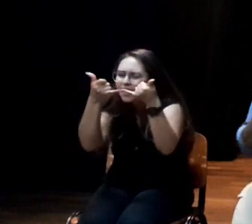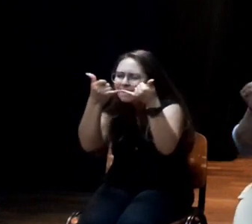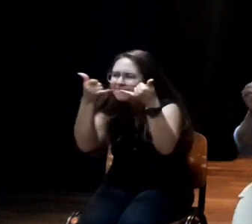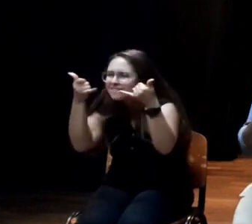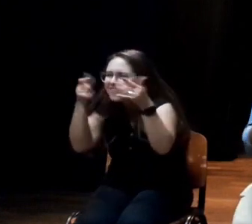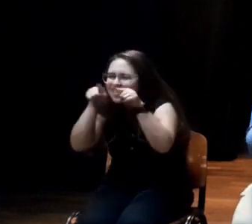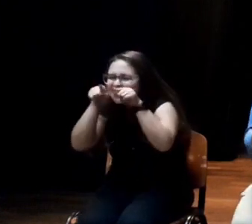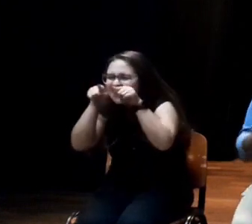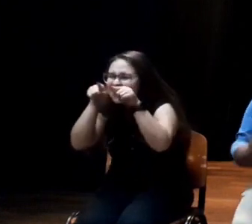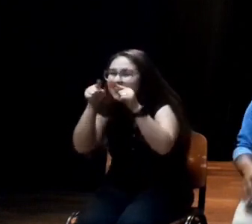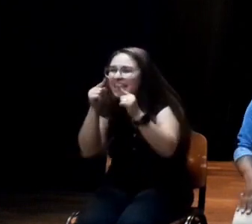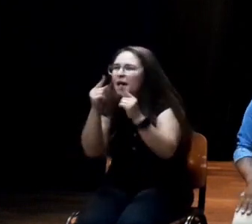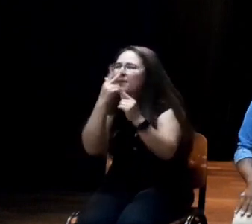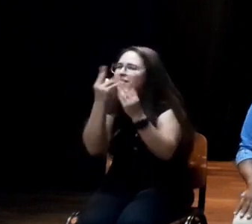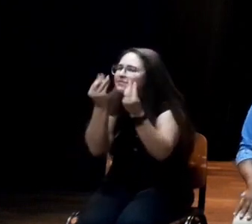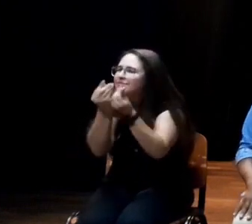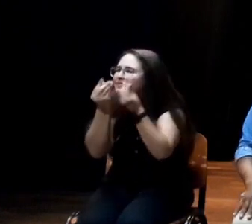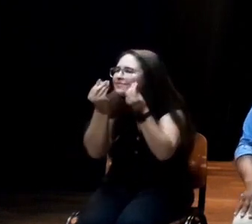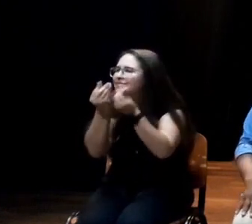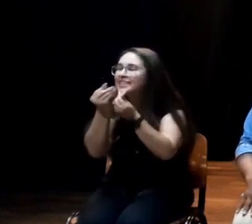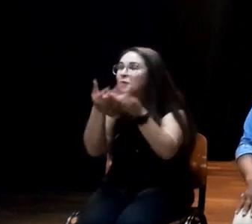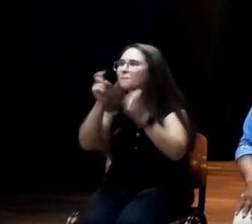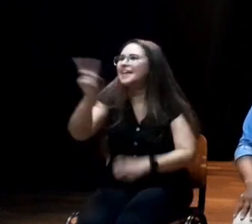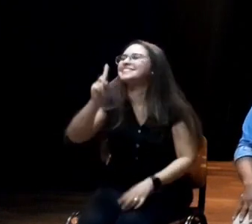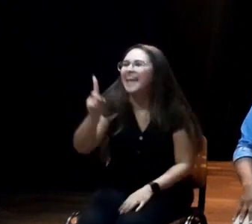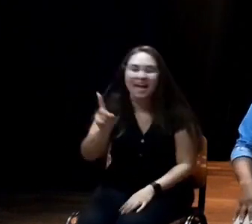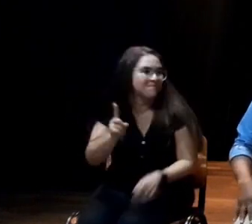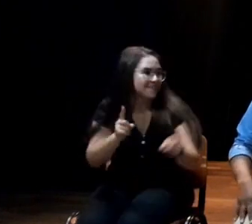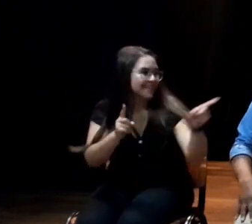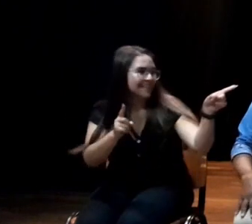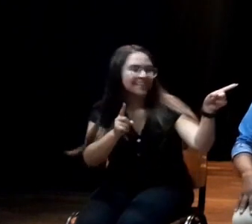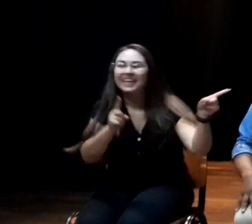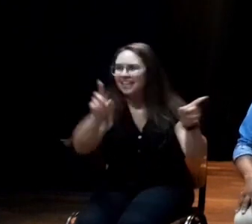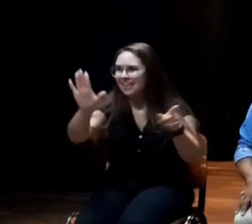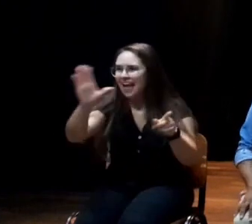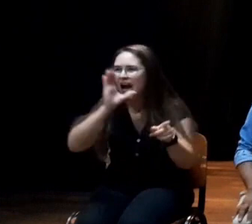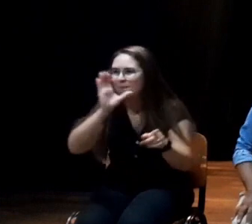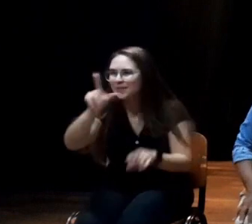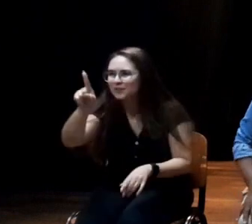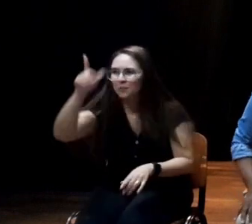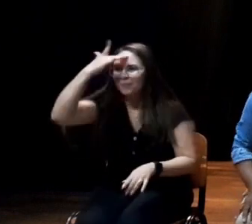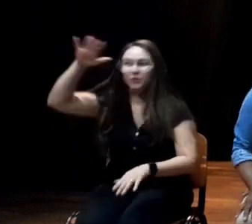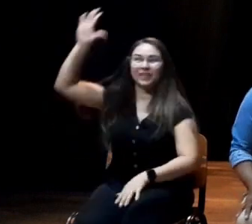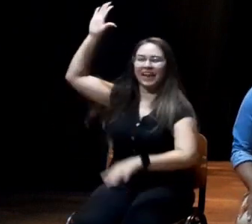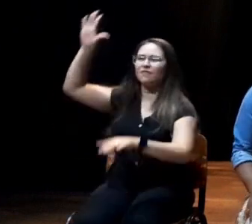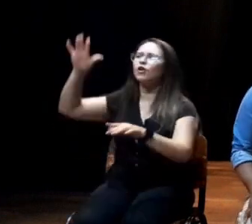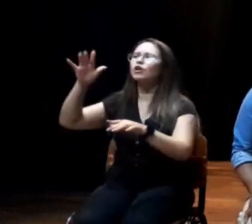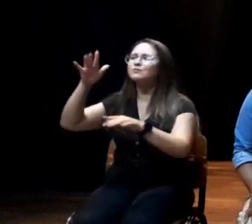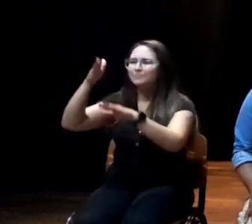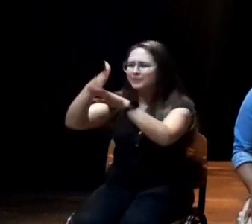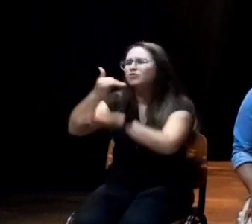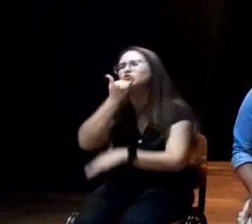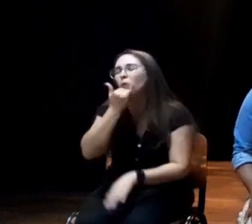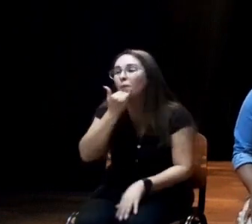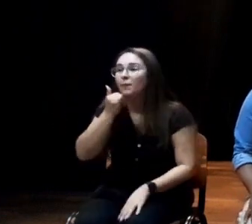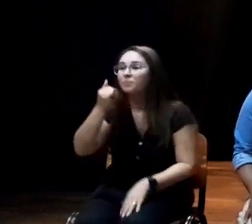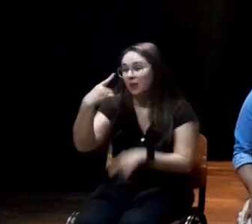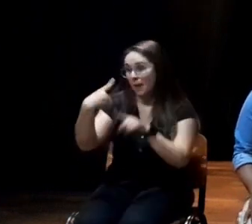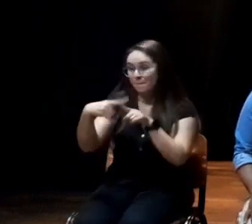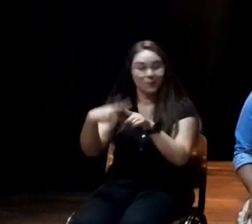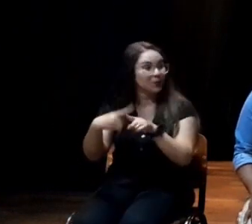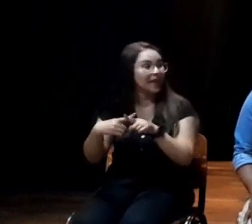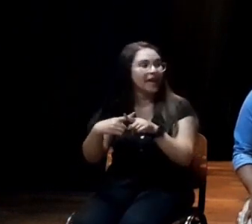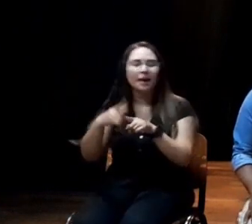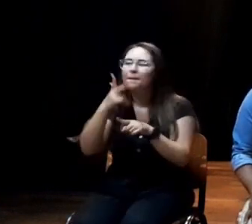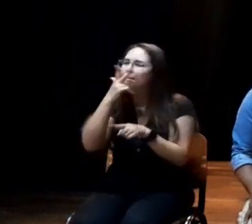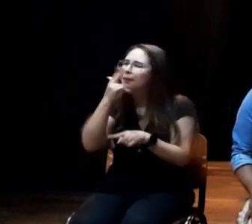muito tênue, é muito sutil, sabe? Porque tem uma pergunta lá, mas só brevemente, só meter o bedelho bem rapidinho, desculpa. É porque talvez